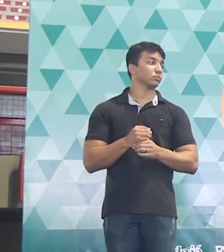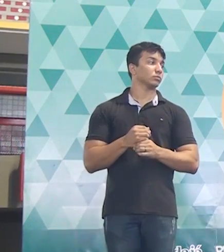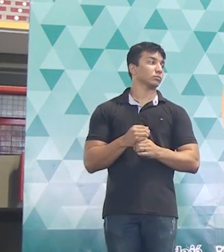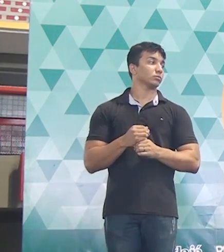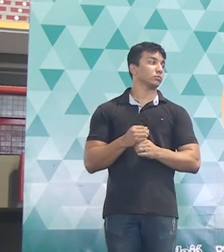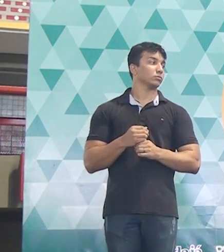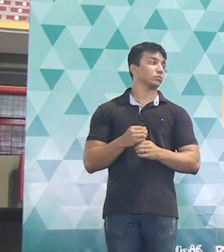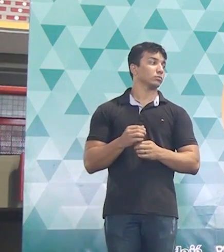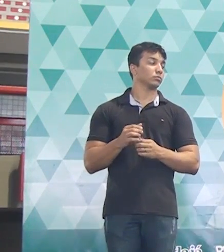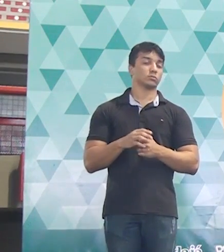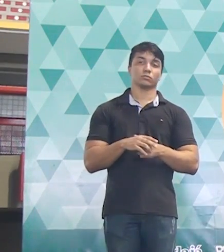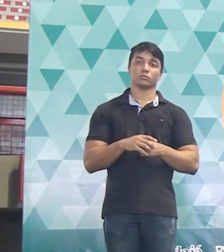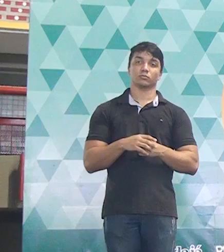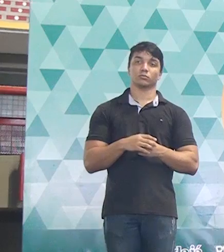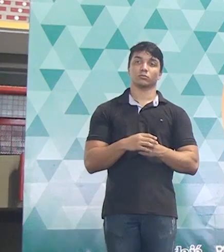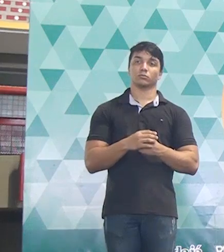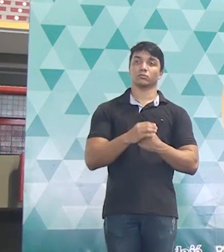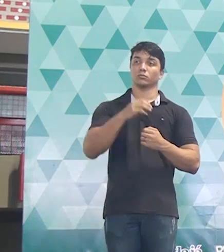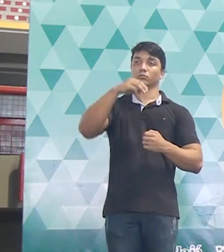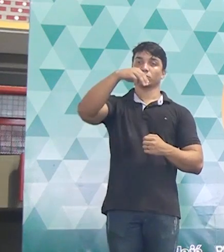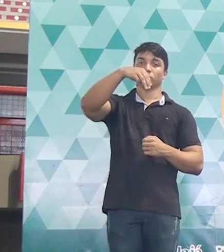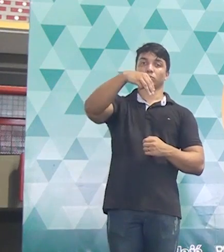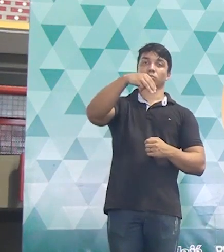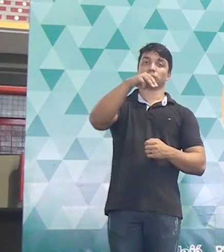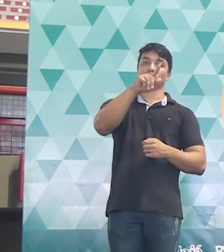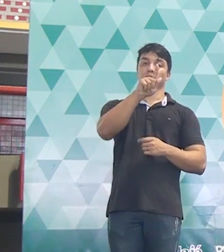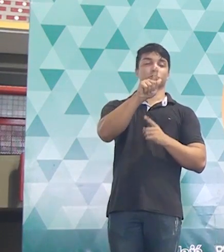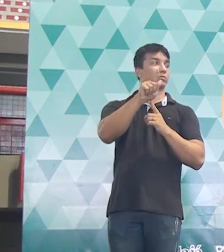Forma do leite de magnésia,